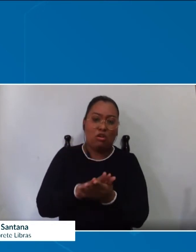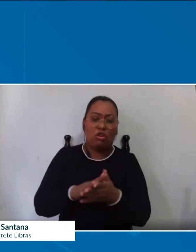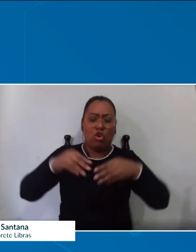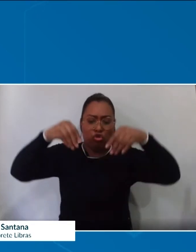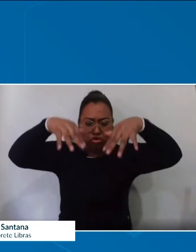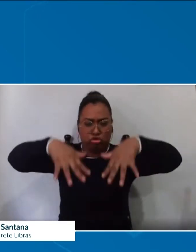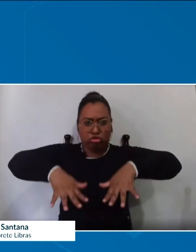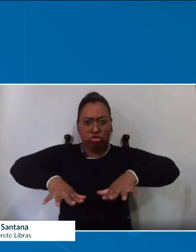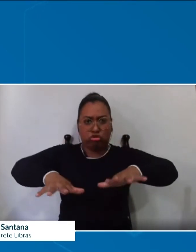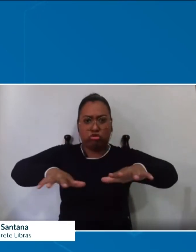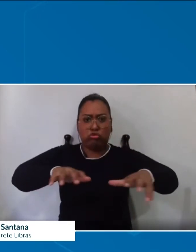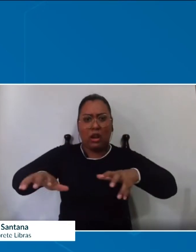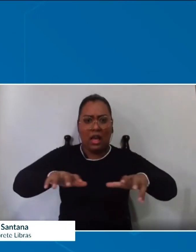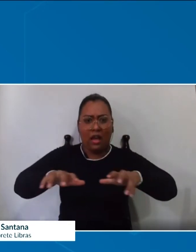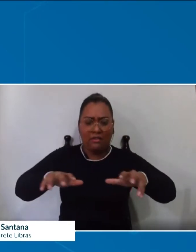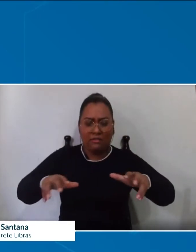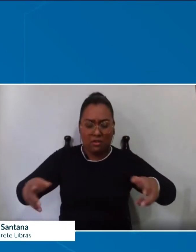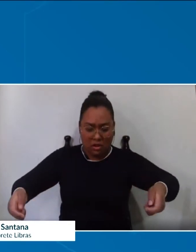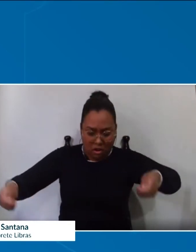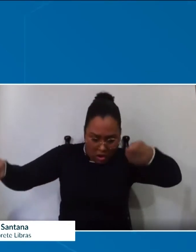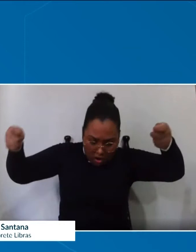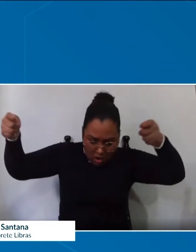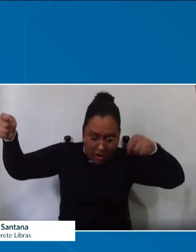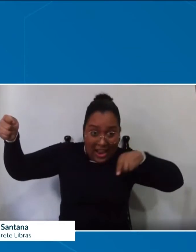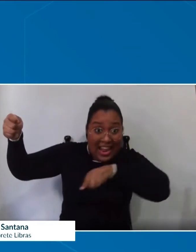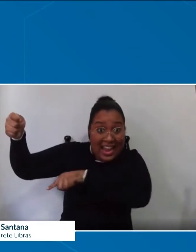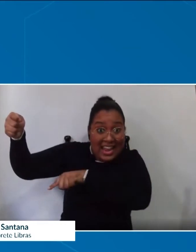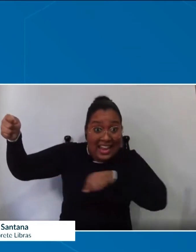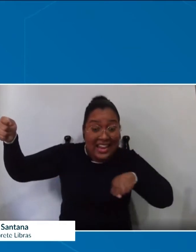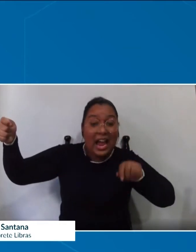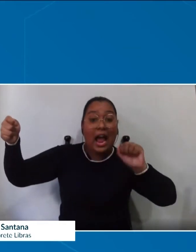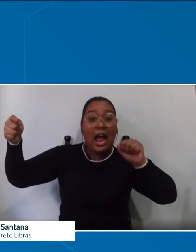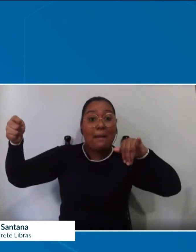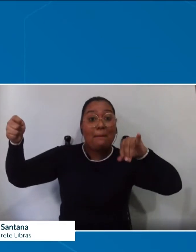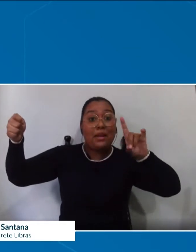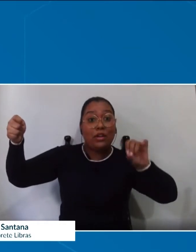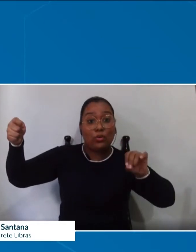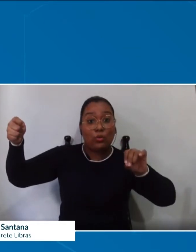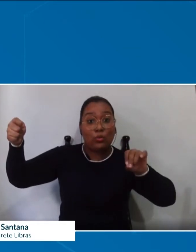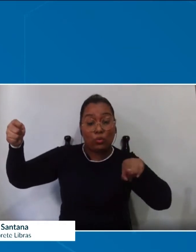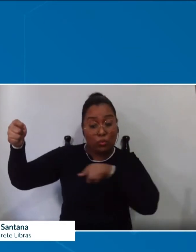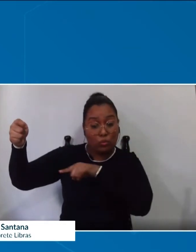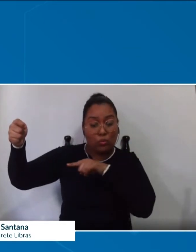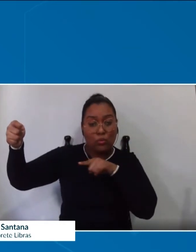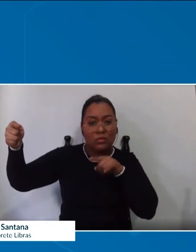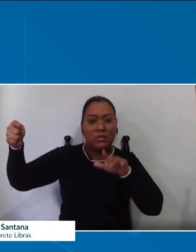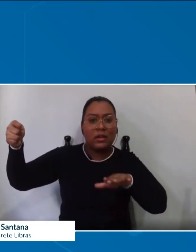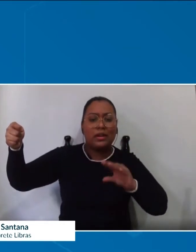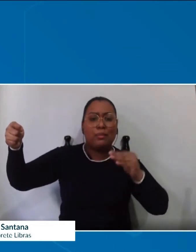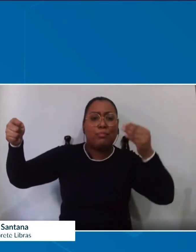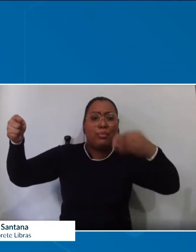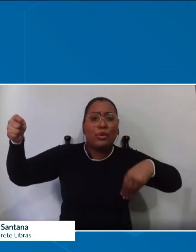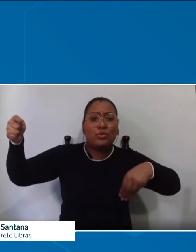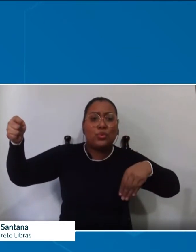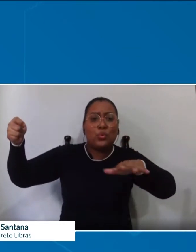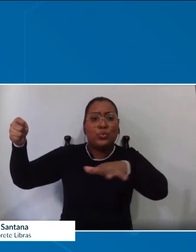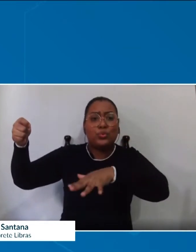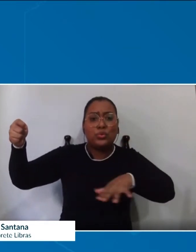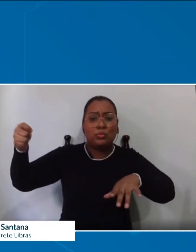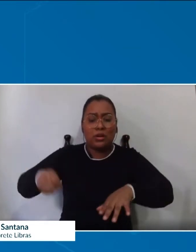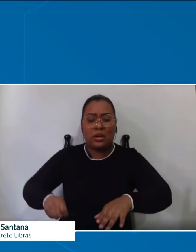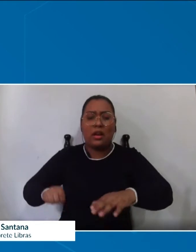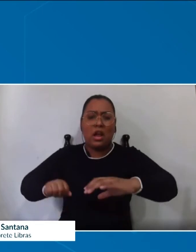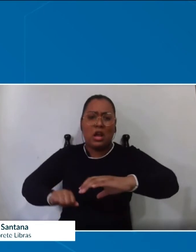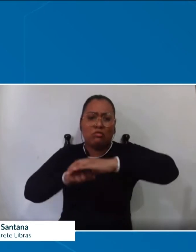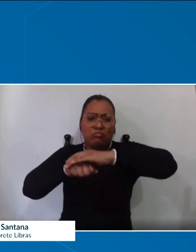de lavagem tinha muito amido de batata. Esse amido tinha um problema, gerava um problema ambiental, porque ele ia para as lagoas